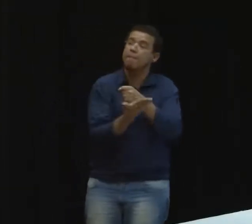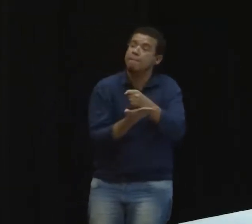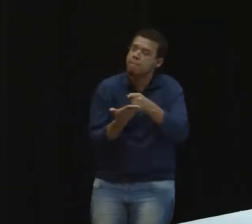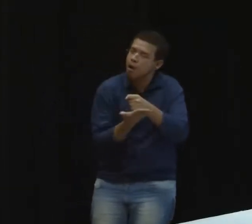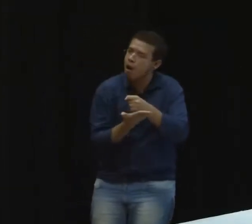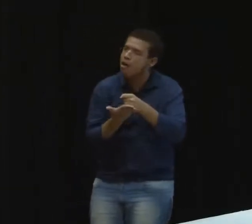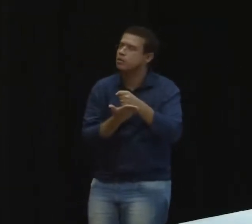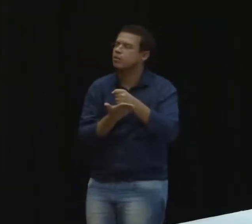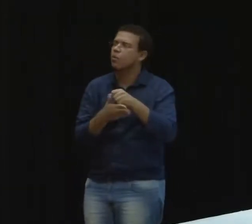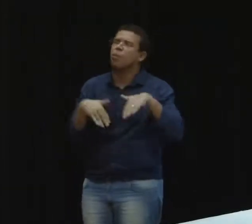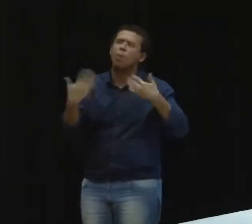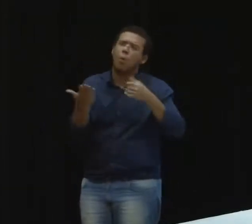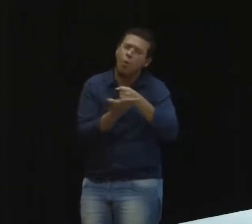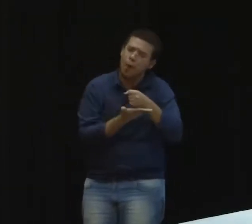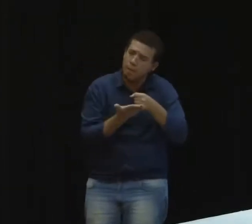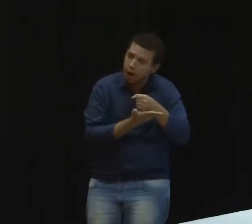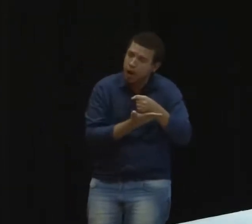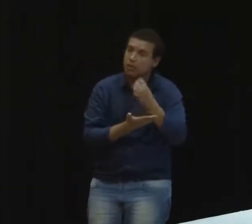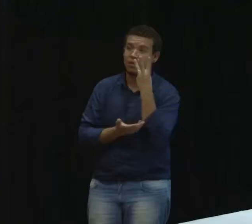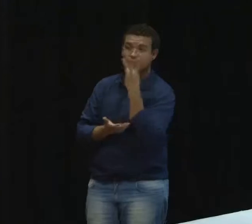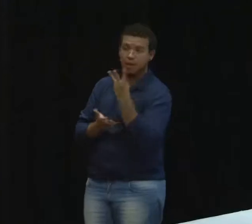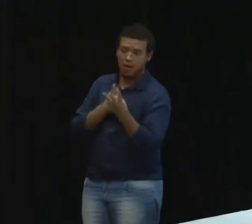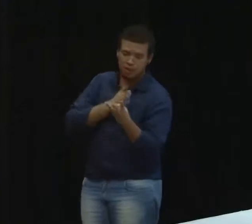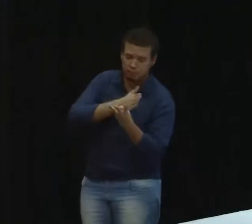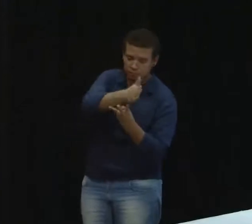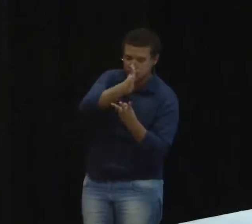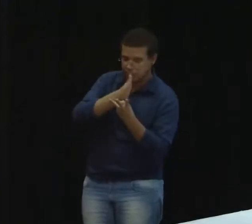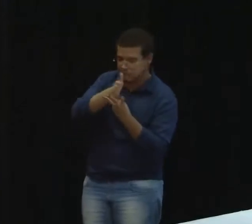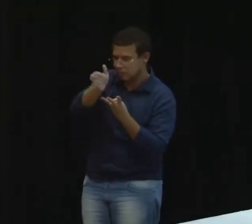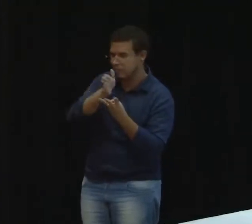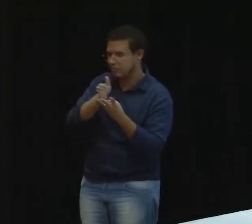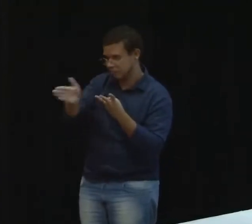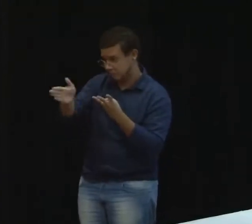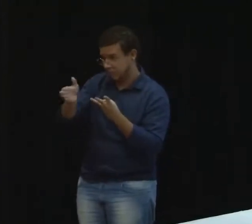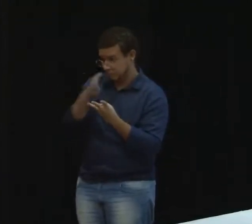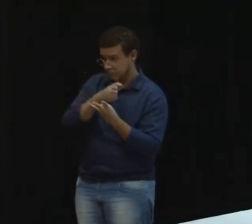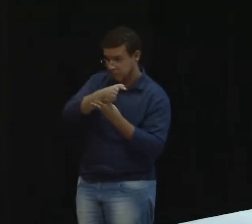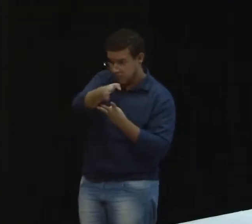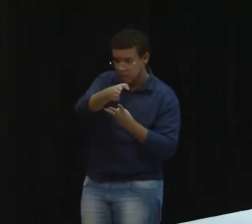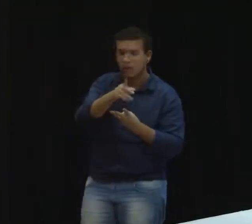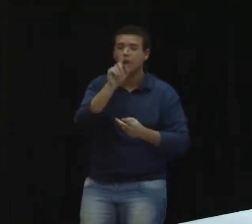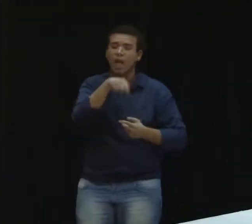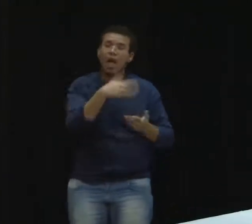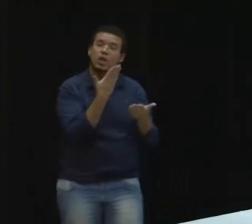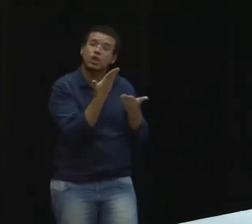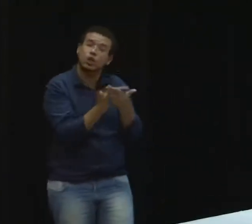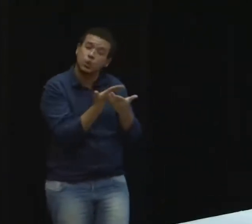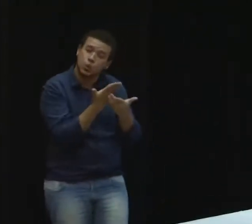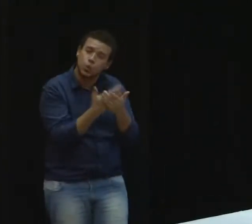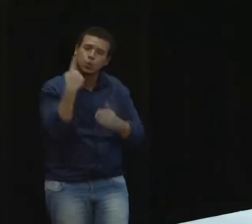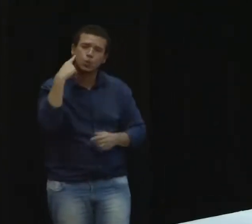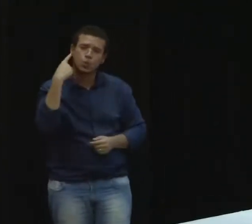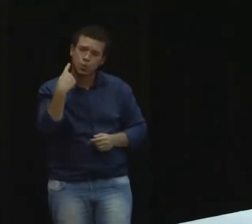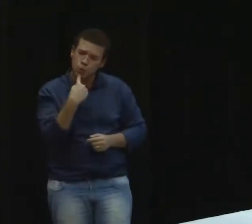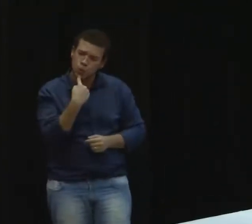Então, a minha base teórica, na verdade, foram 3 aspectos que eu utilizei. Os